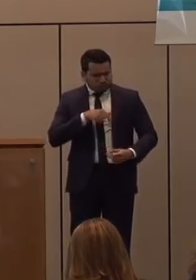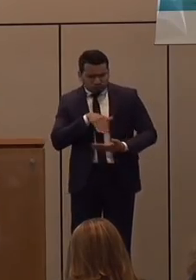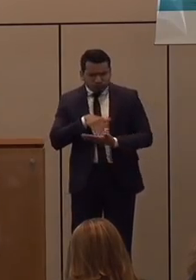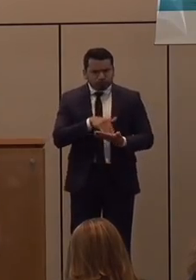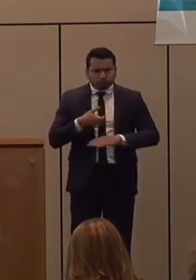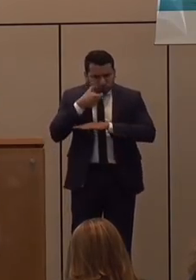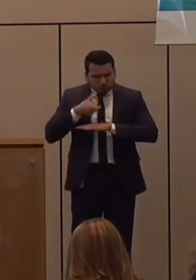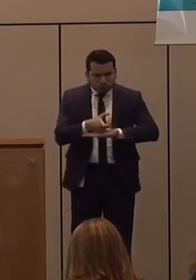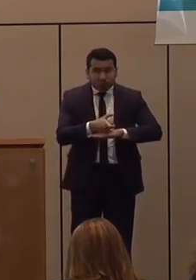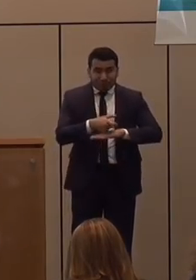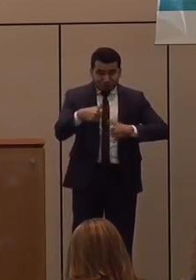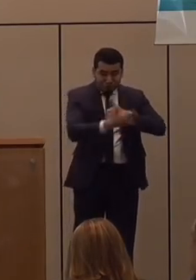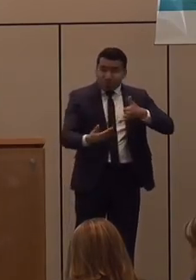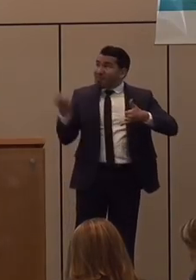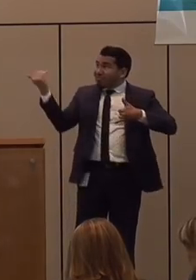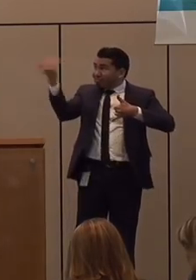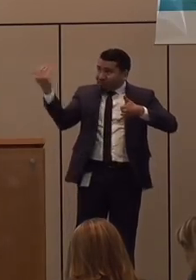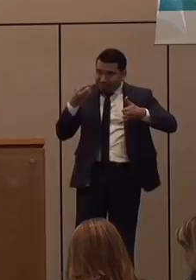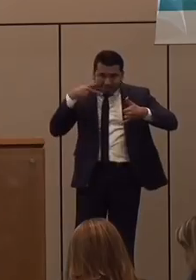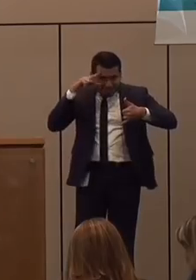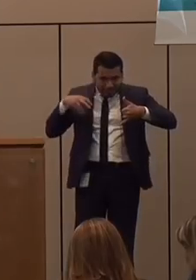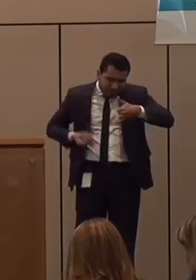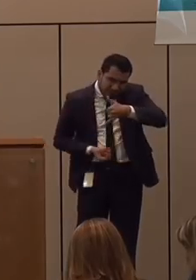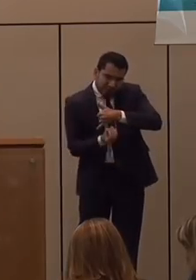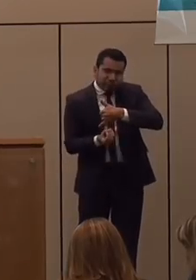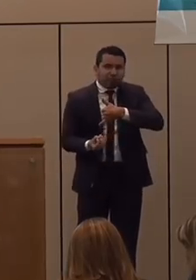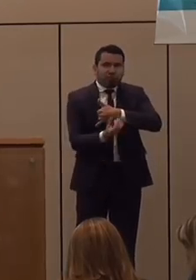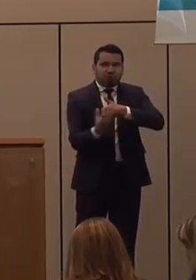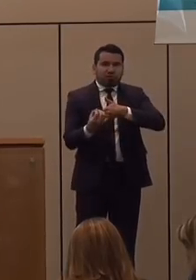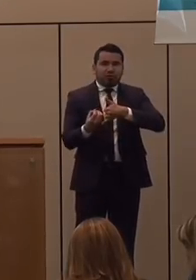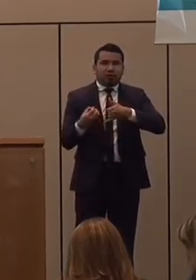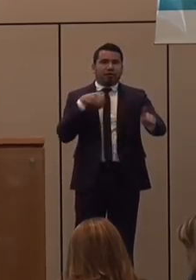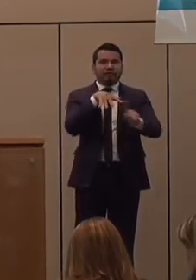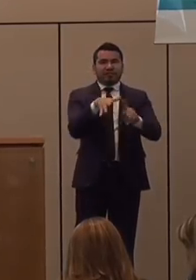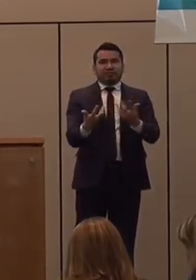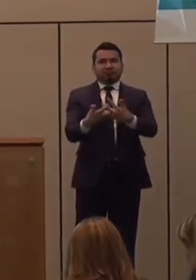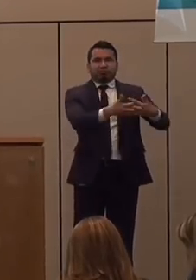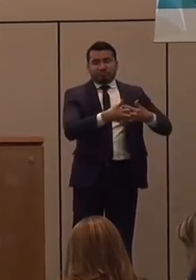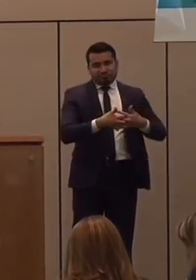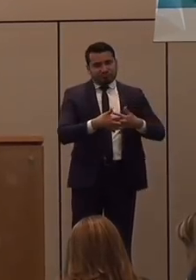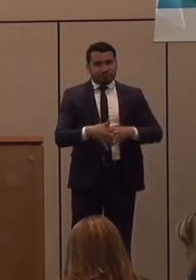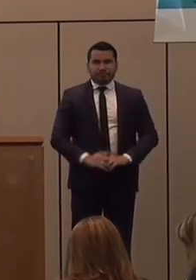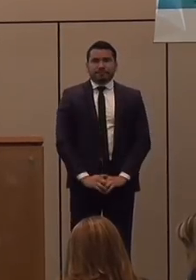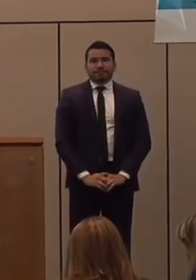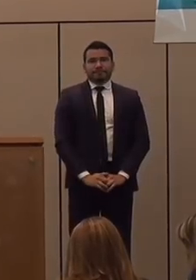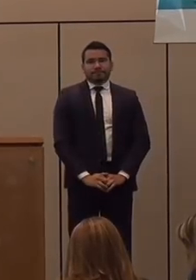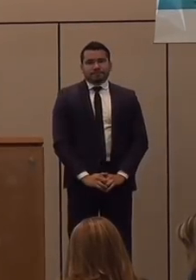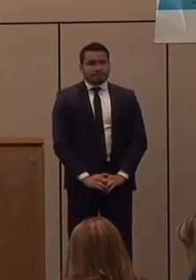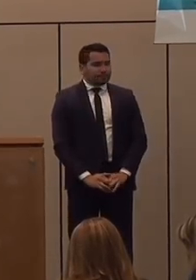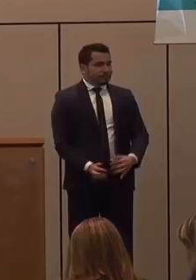contrabando no inunde al país y no afecte a los empresarios de bien bueno y finalmente vice ministro